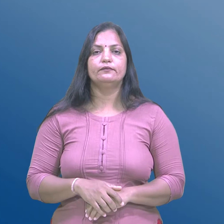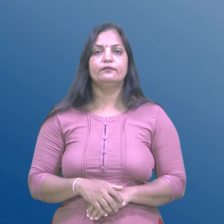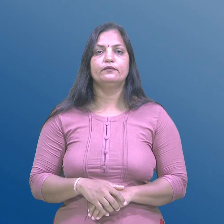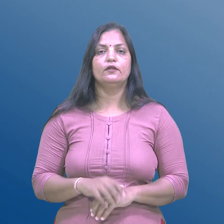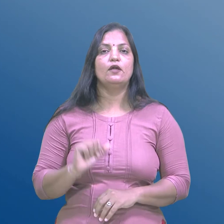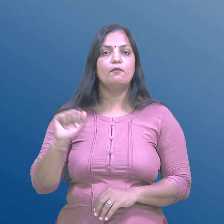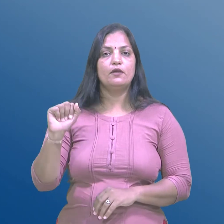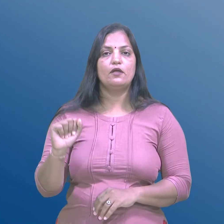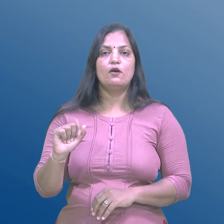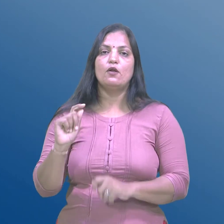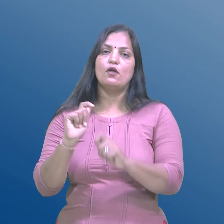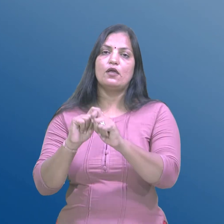વ્યક્તિઓની નિમણૂક કરી શકાય.